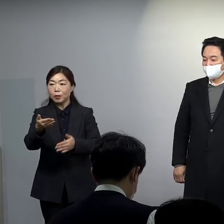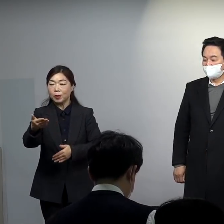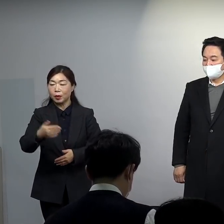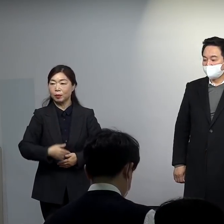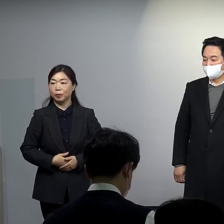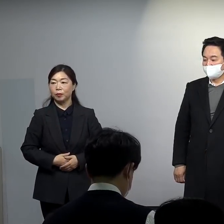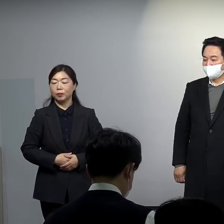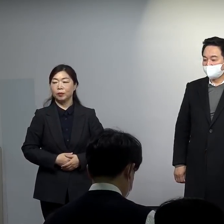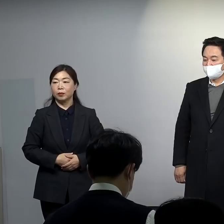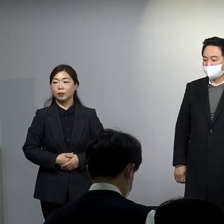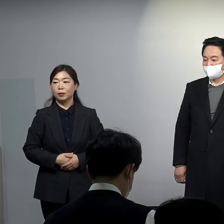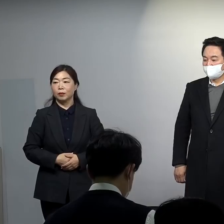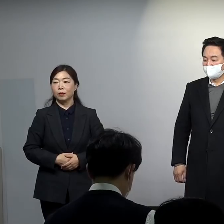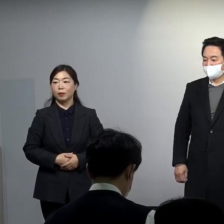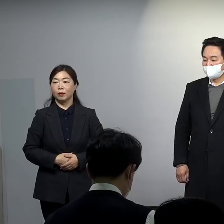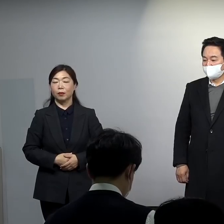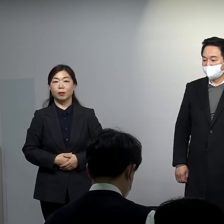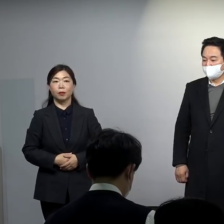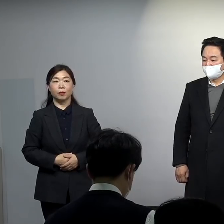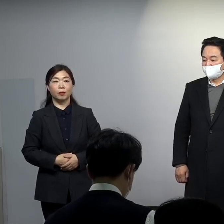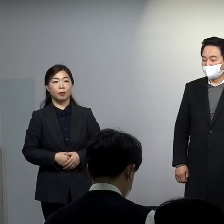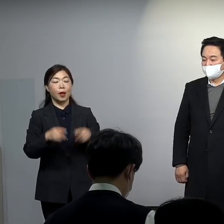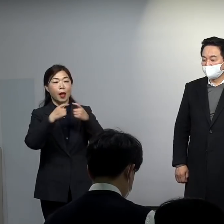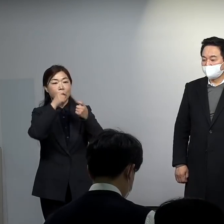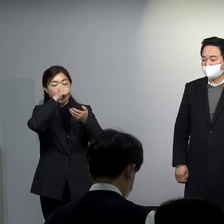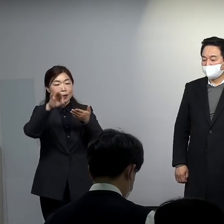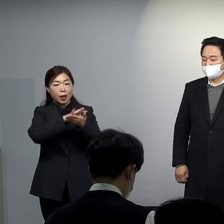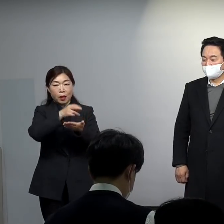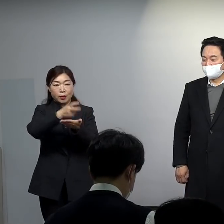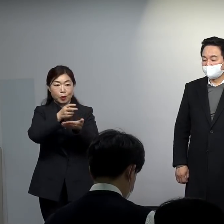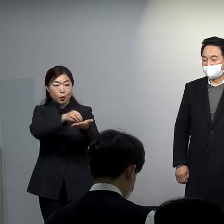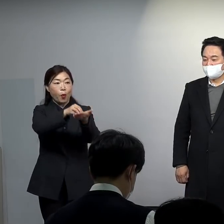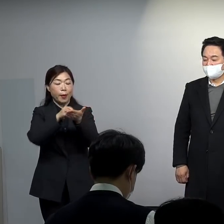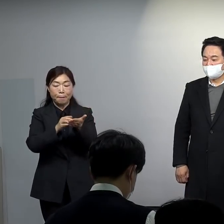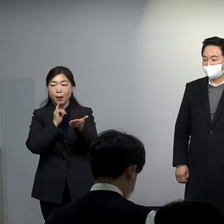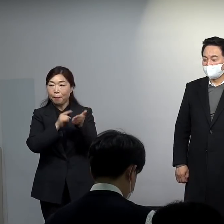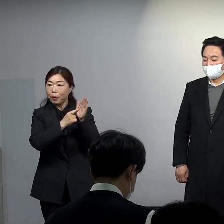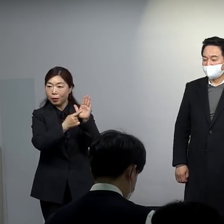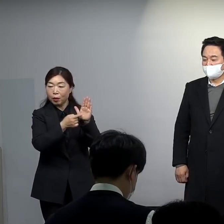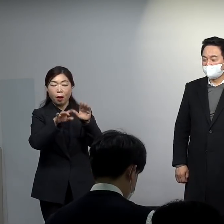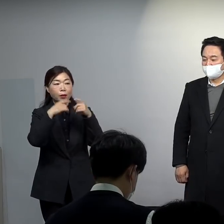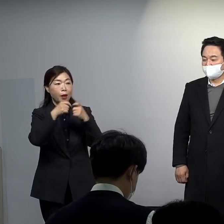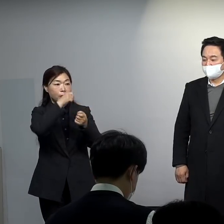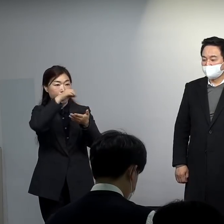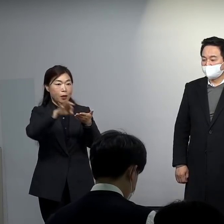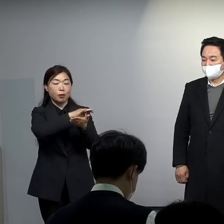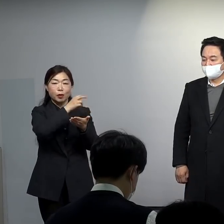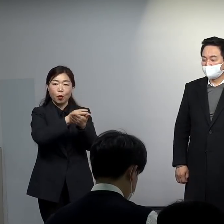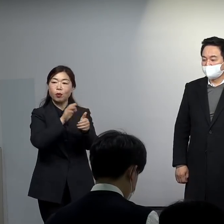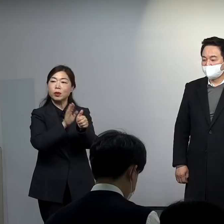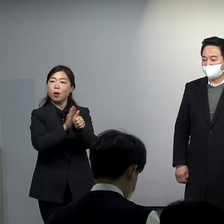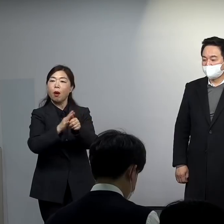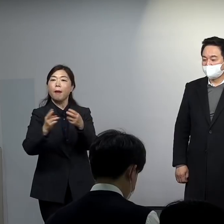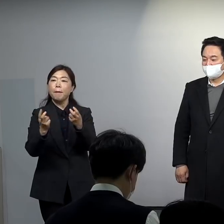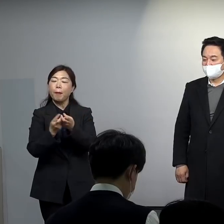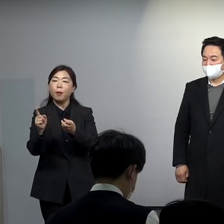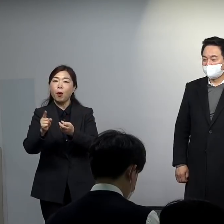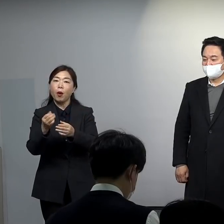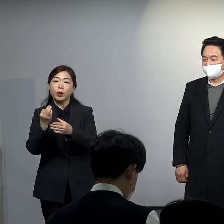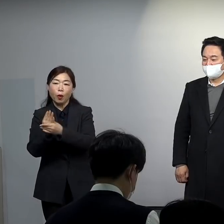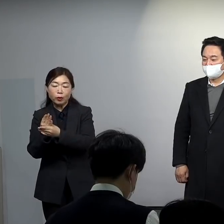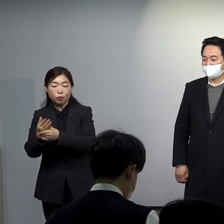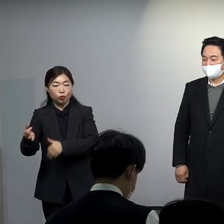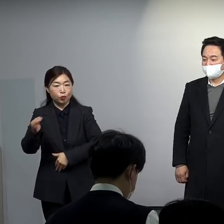대부분이 지금 대부분이 개인 예산제 도입 얘기하셨는데 이 개인 예산제라는 건 직원을 어떤 현금으로 하는